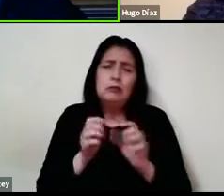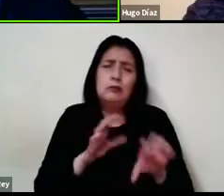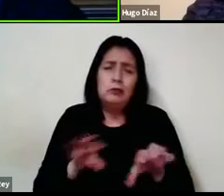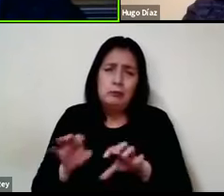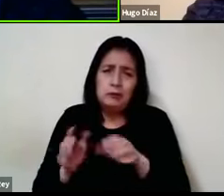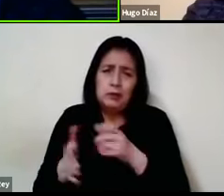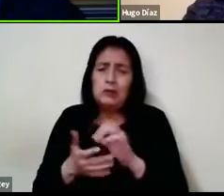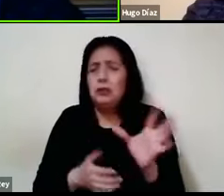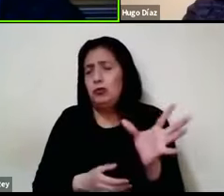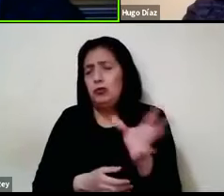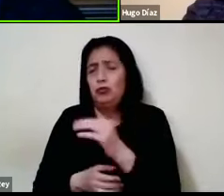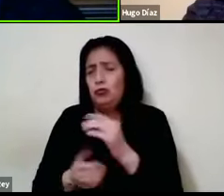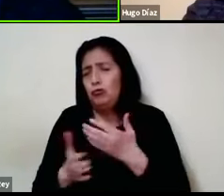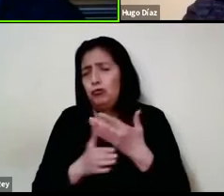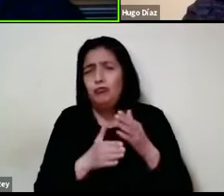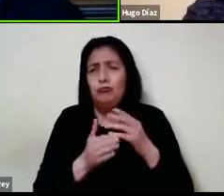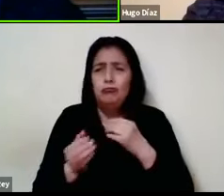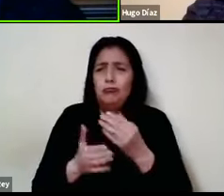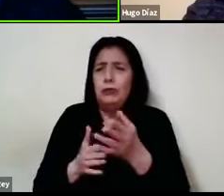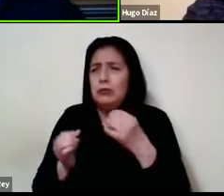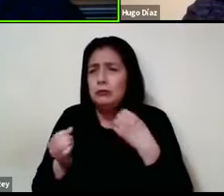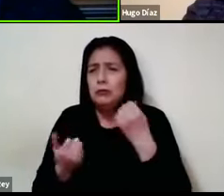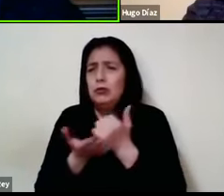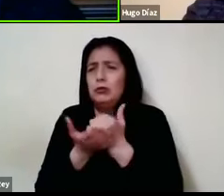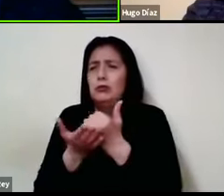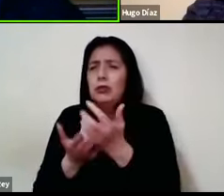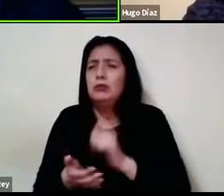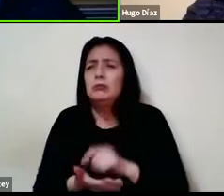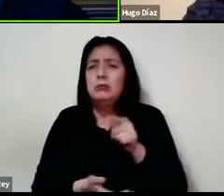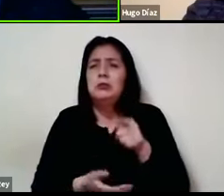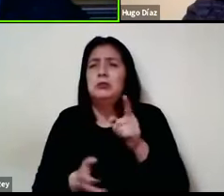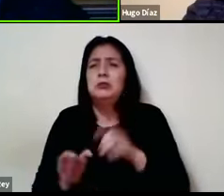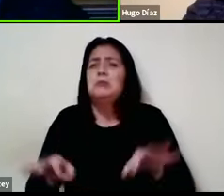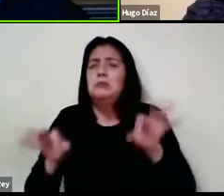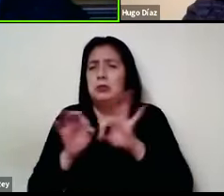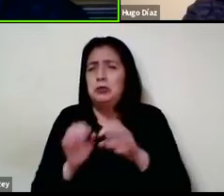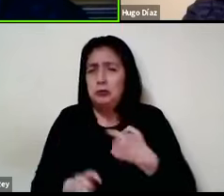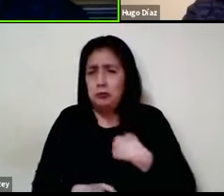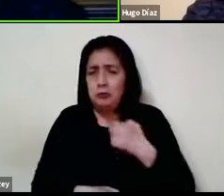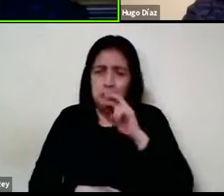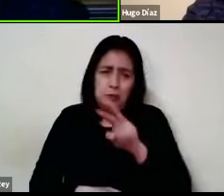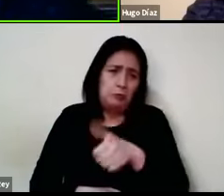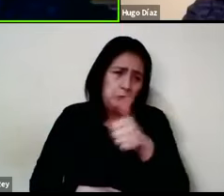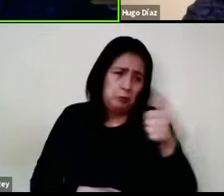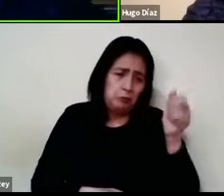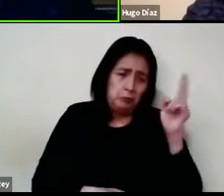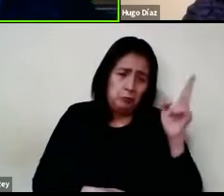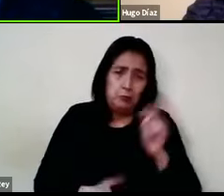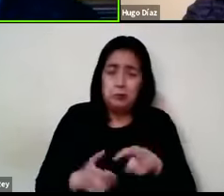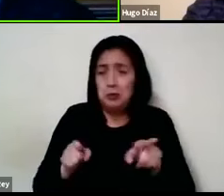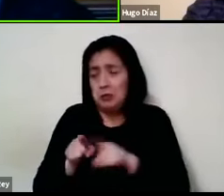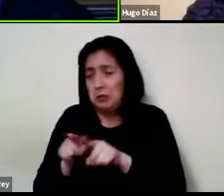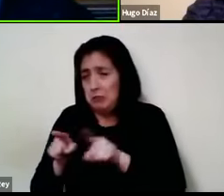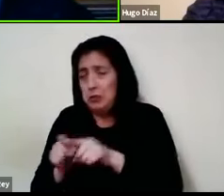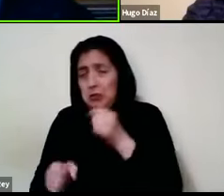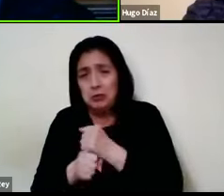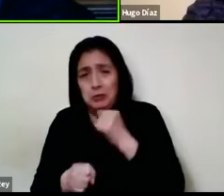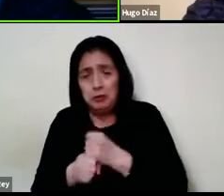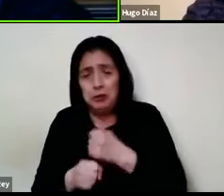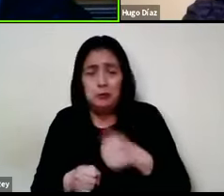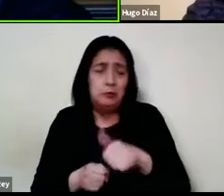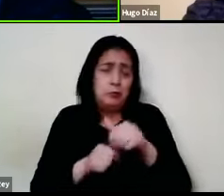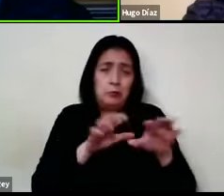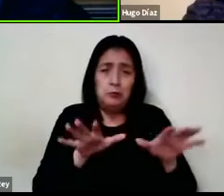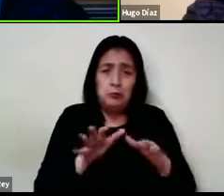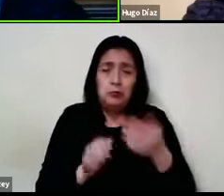todos entre todos aportamos y nos ayudamos. Y eso ha sido muy importante, porque yo también he visto mis colegas que están también trabajando en otros espacios de